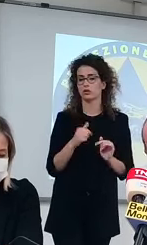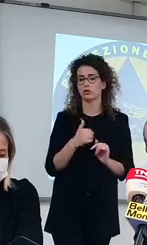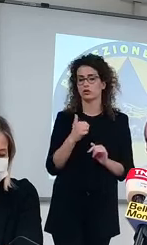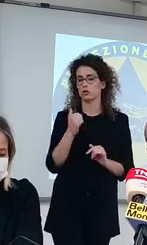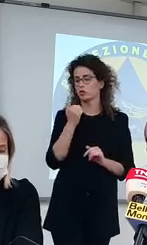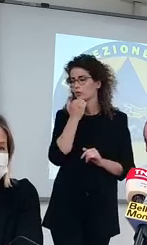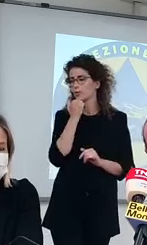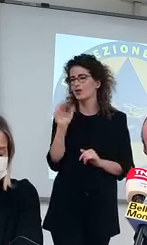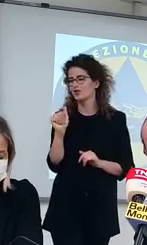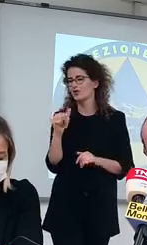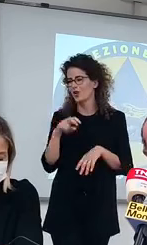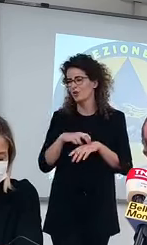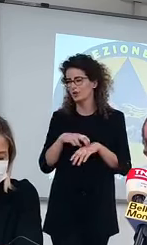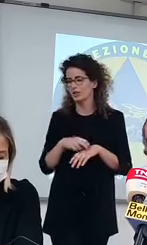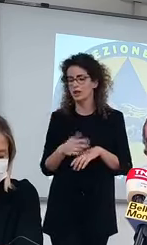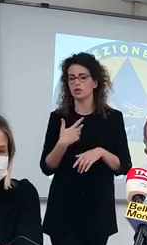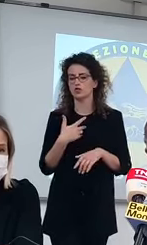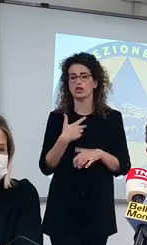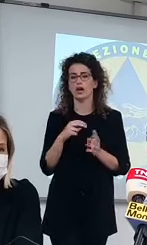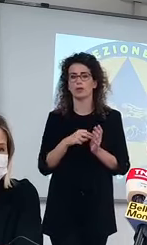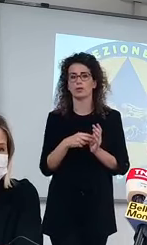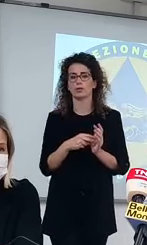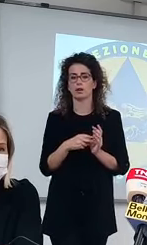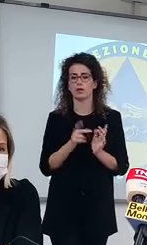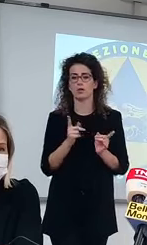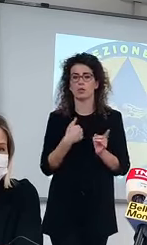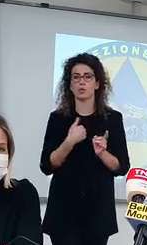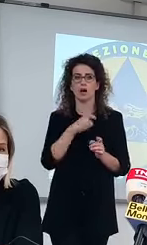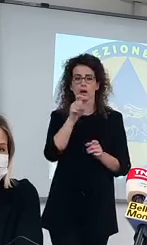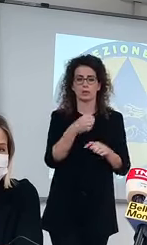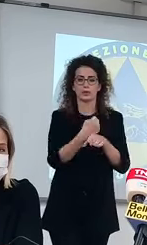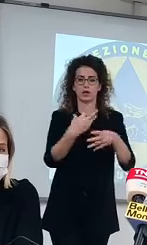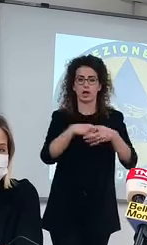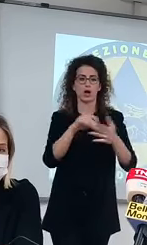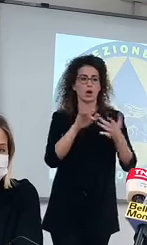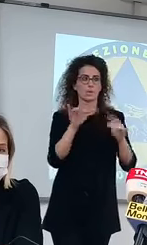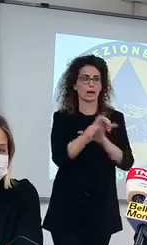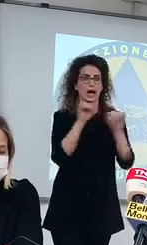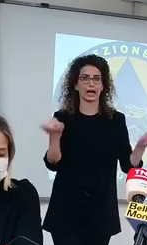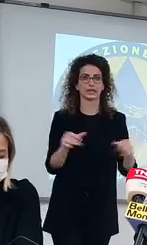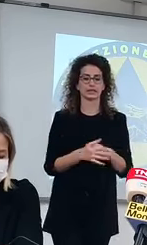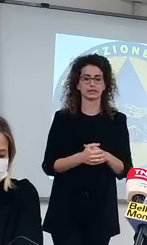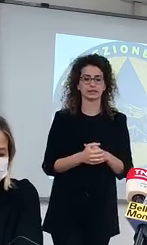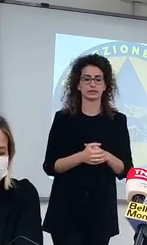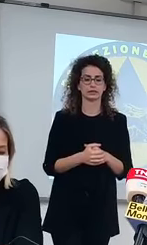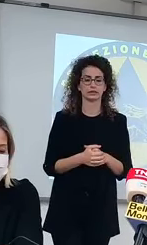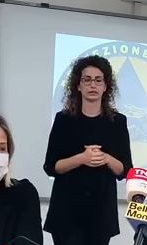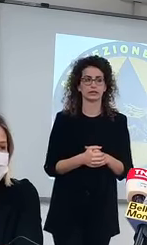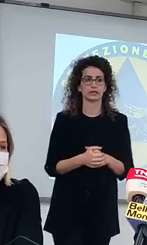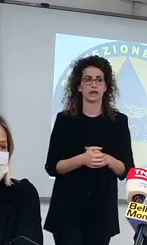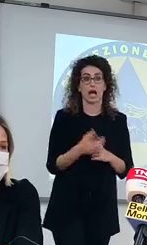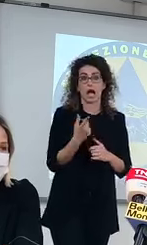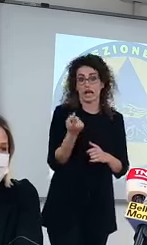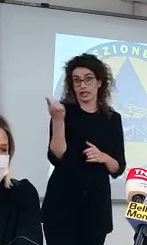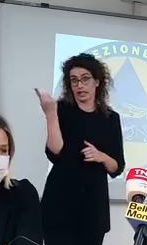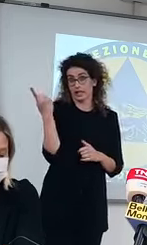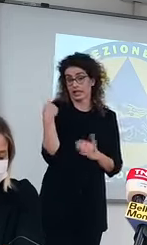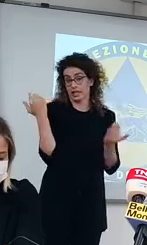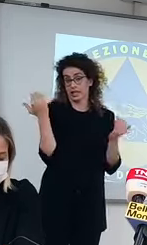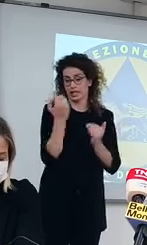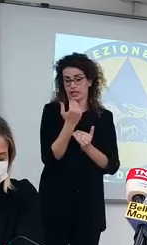Ciao dottoressa, c'è solo un problema, l'ha detto, non l'ha mai contattato. L'ha detto? A ieri